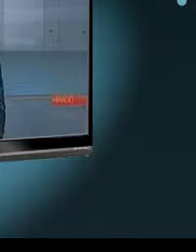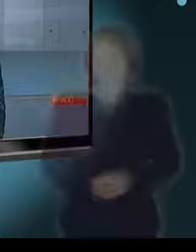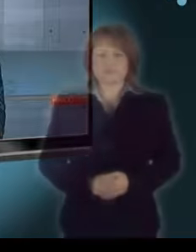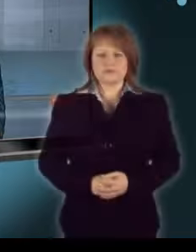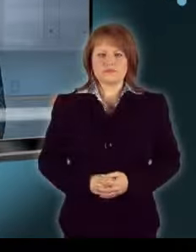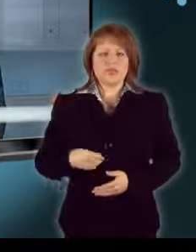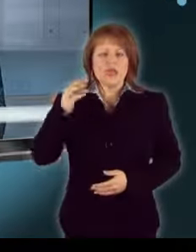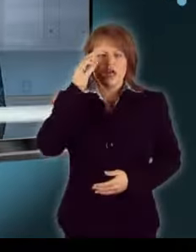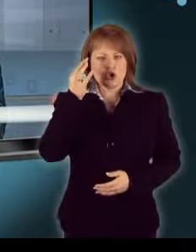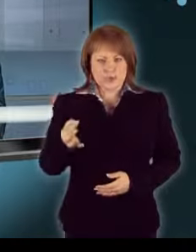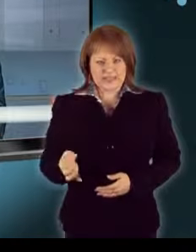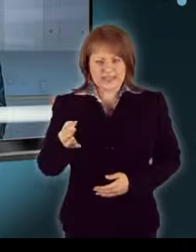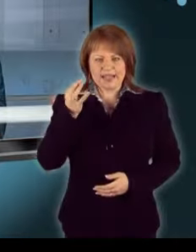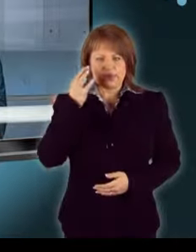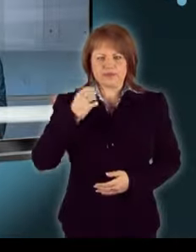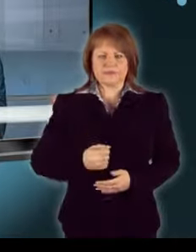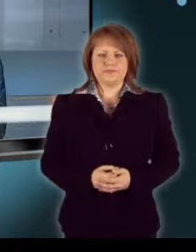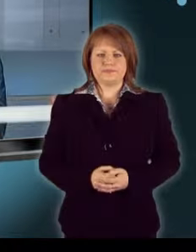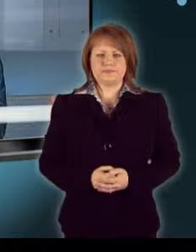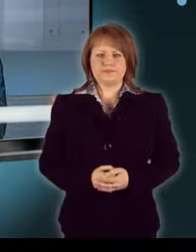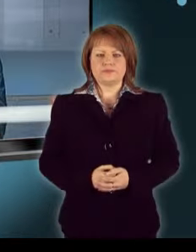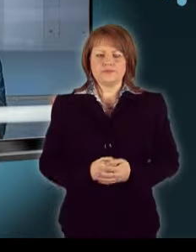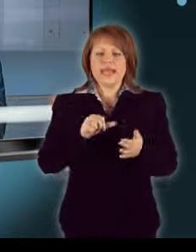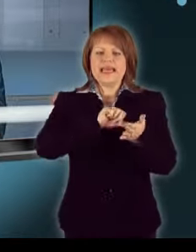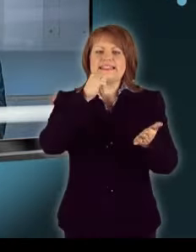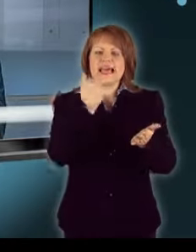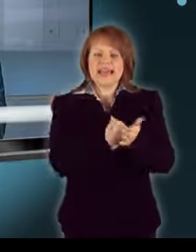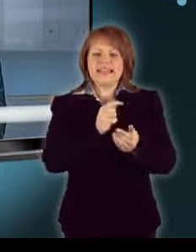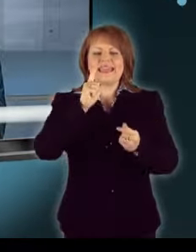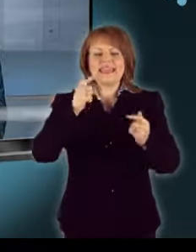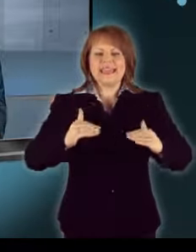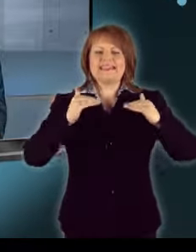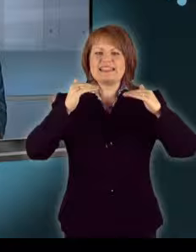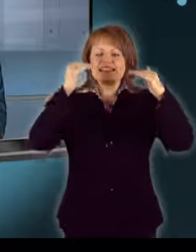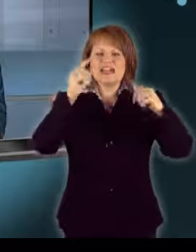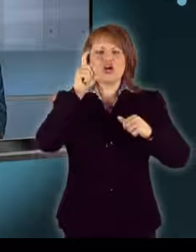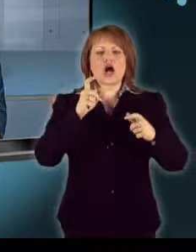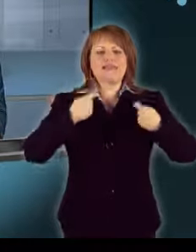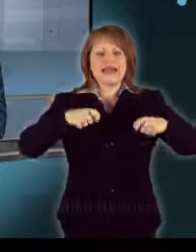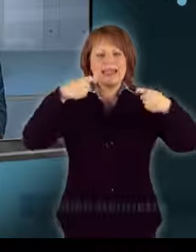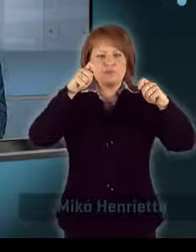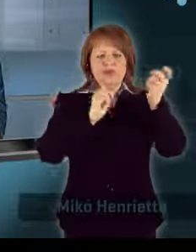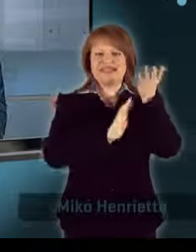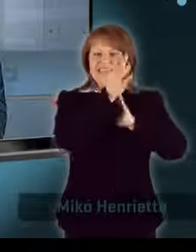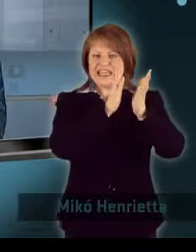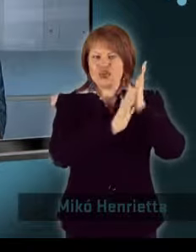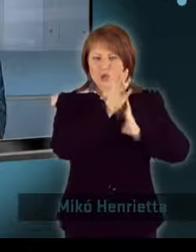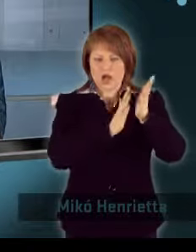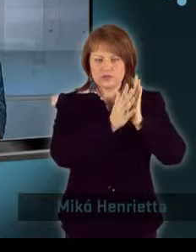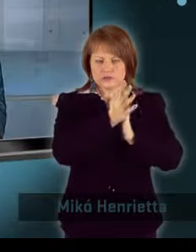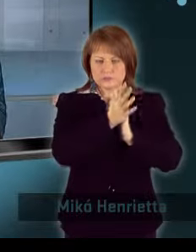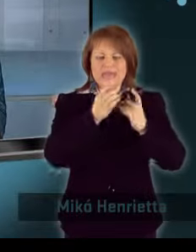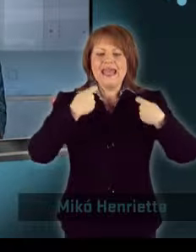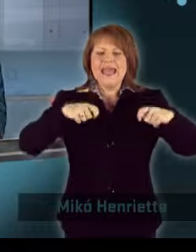Hírek délben, jó napot kívánok! Kigyulladt egy kétszintes raktárépület este Szegeden a Veresáncs utcában. Az épületben a